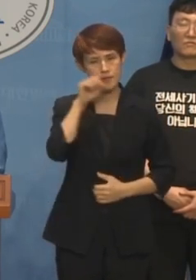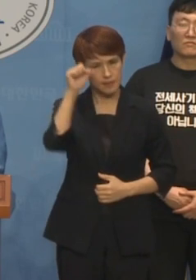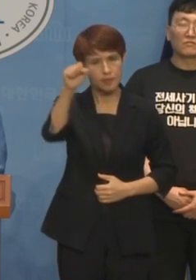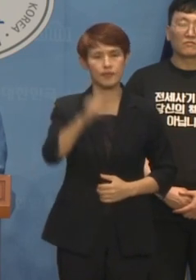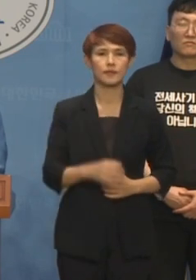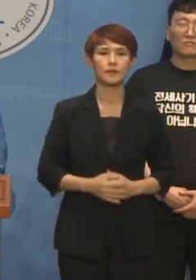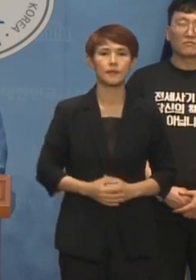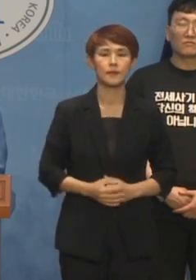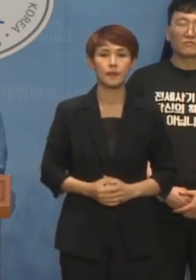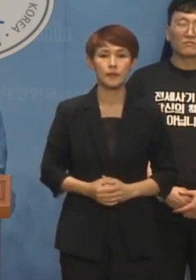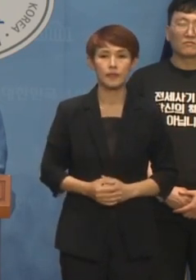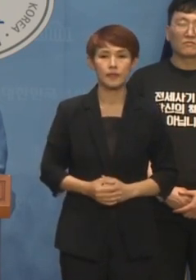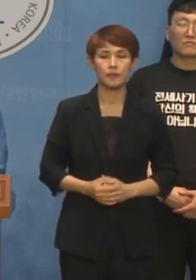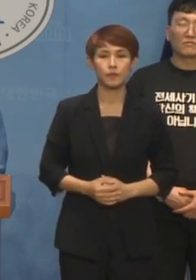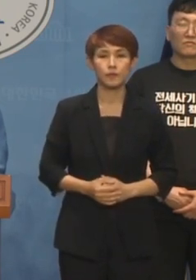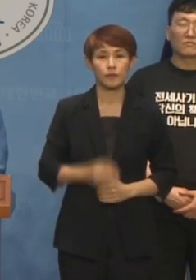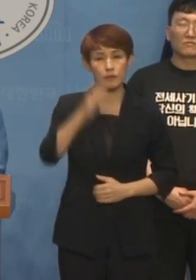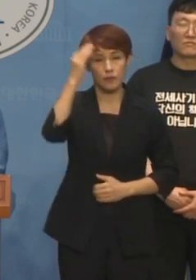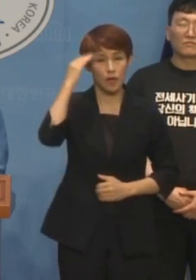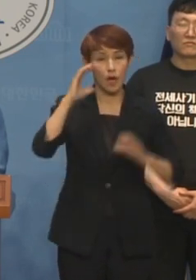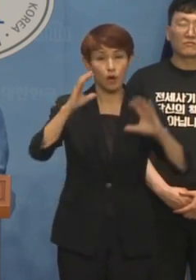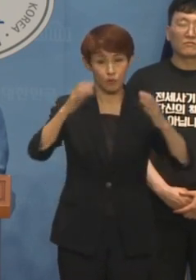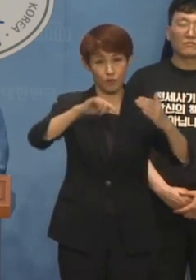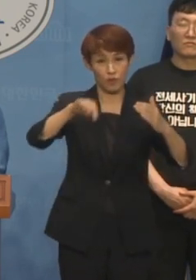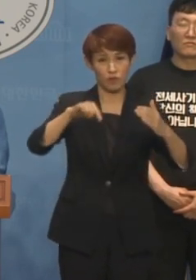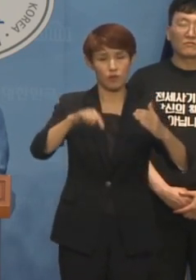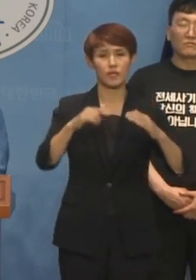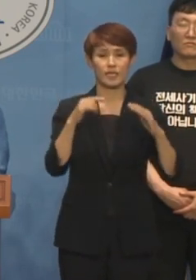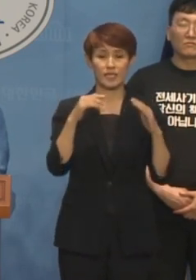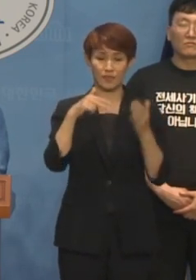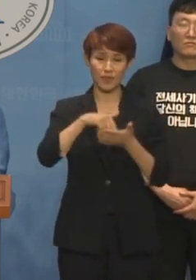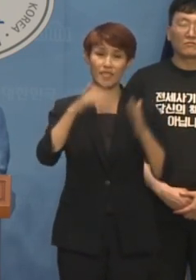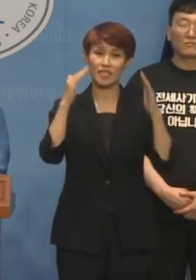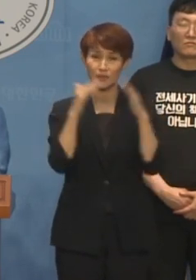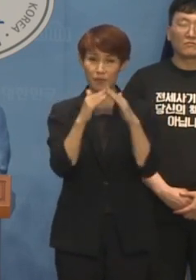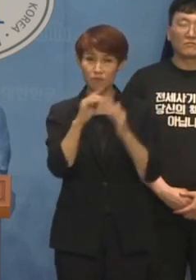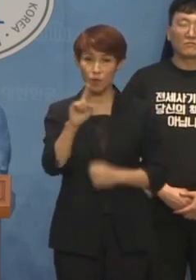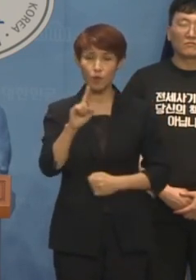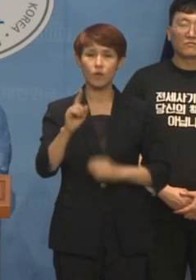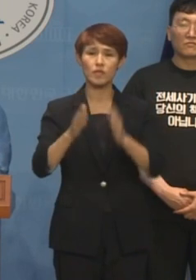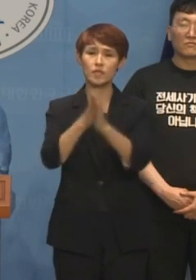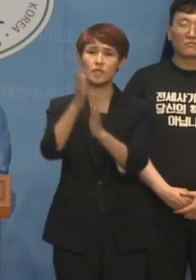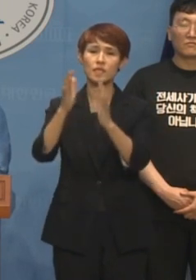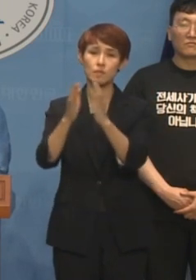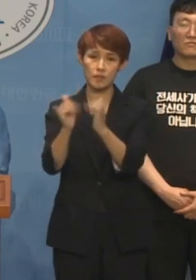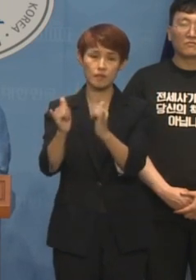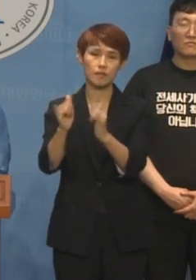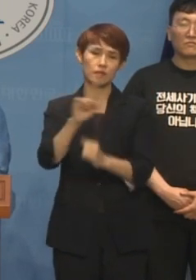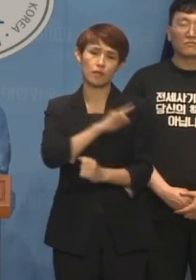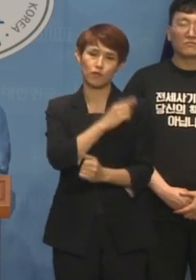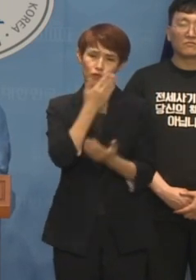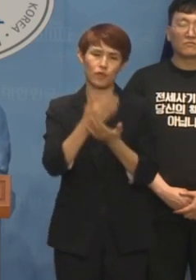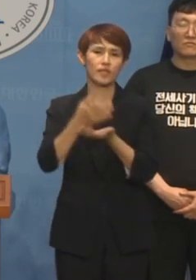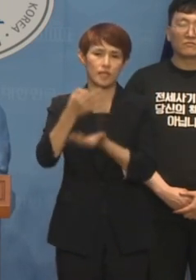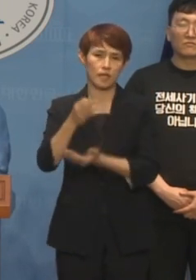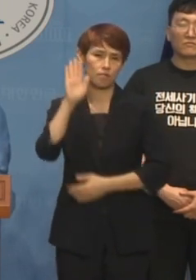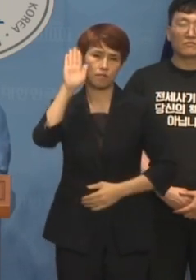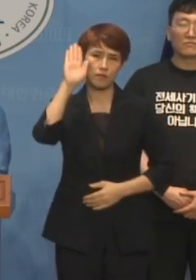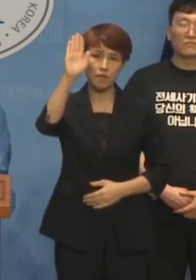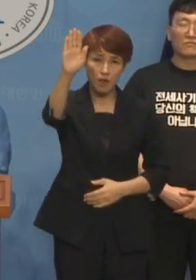없습니다. 사실 대한민국에서의 집은 시민들의 가장 중요한 재산이자